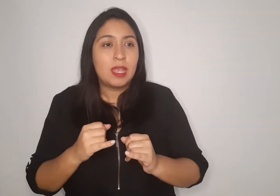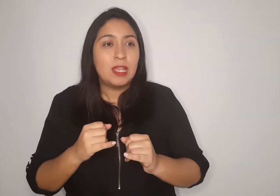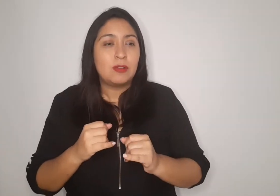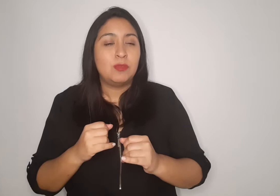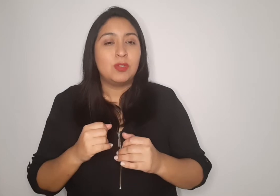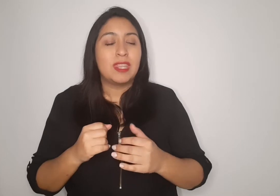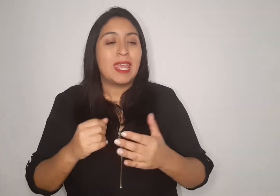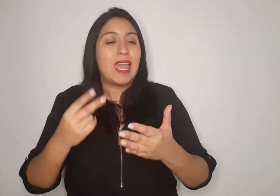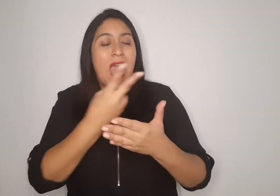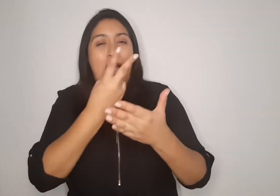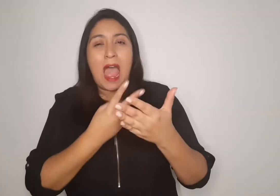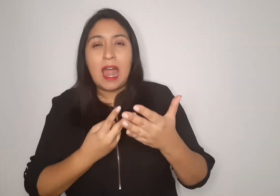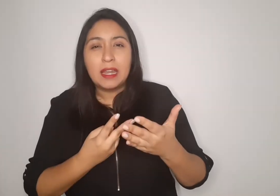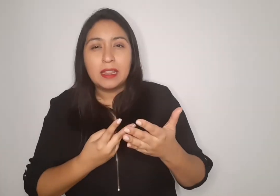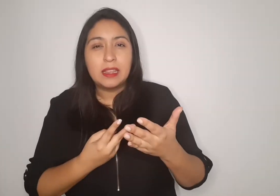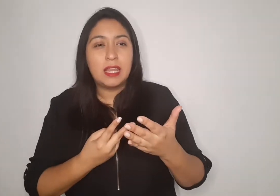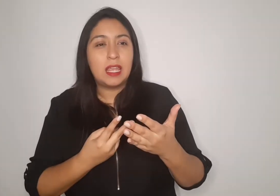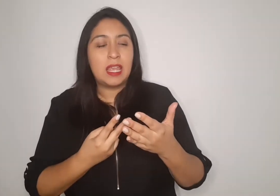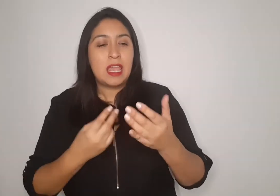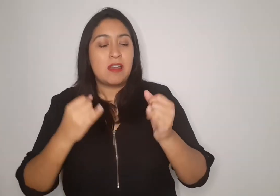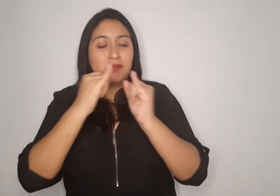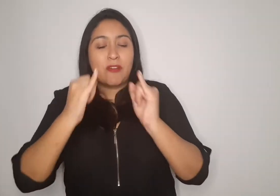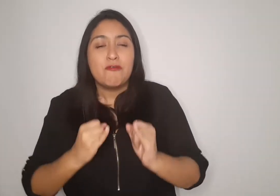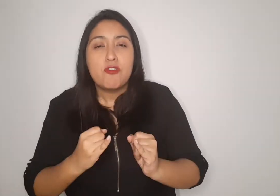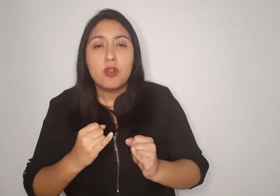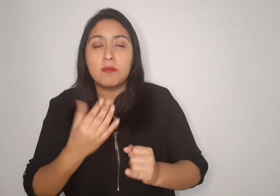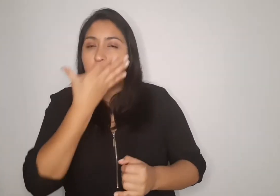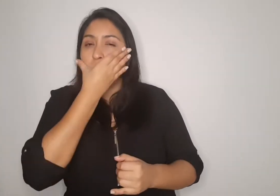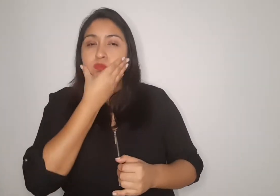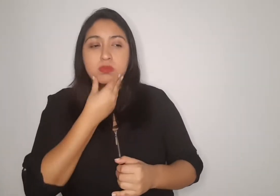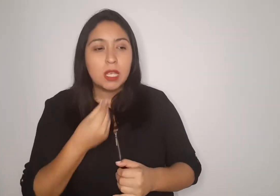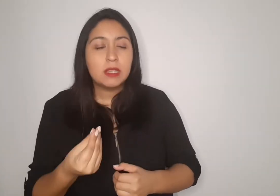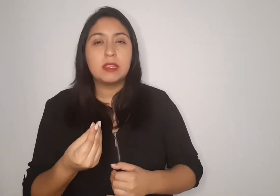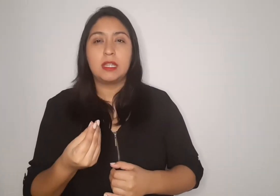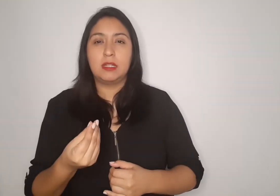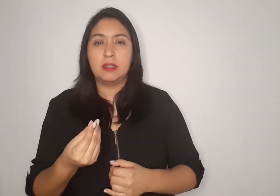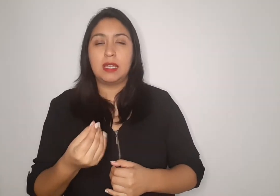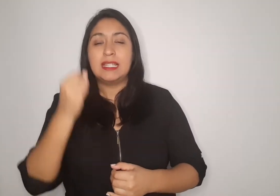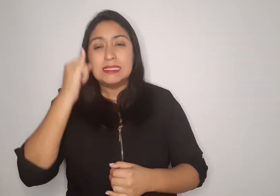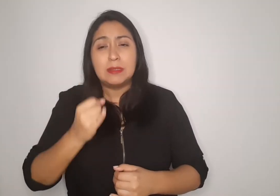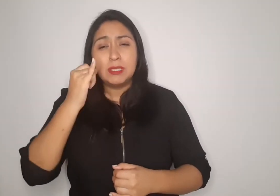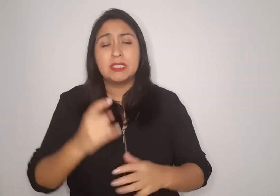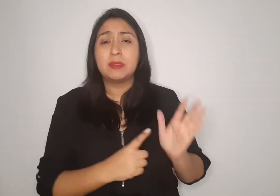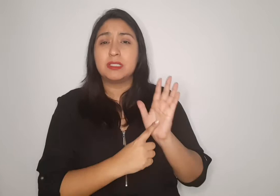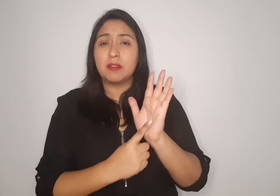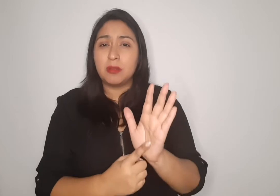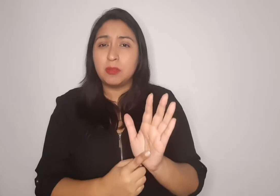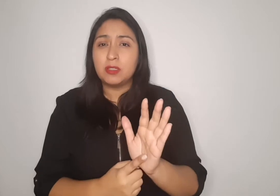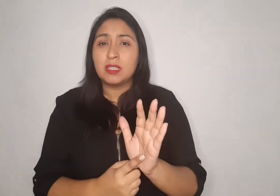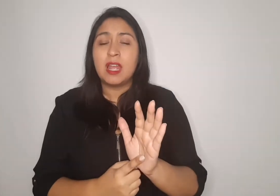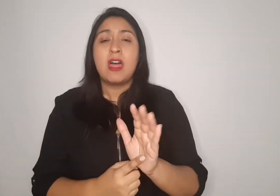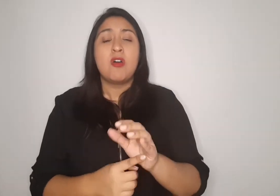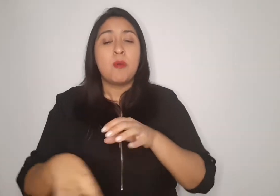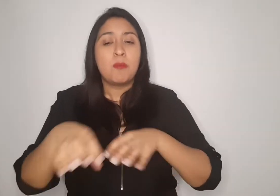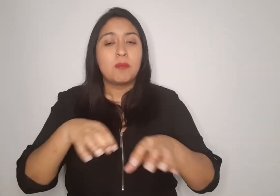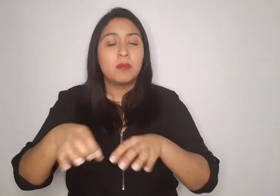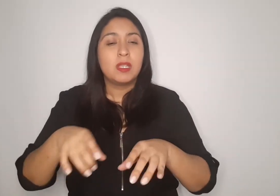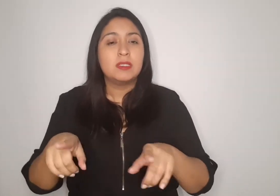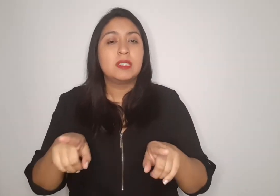plástica, es decir, a través un poco de su estética. Siempre se habían mostrado hasta ese momento las piezas como desde un